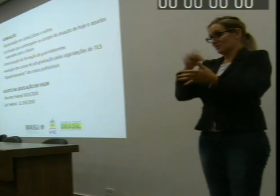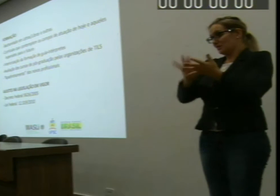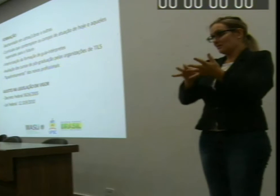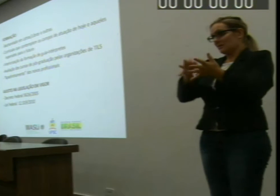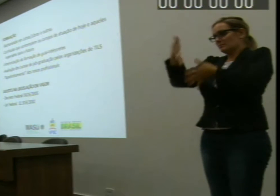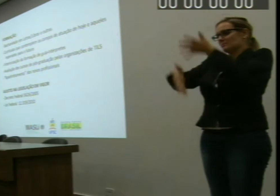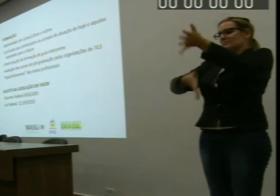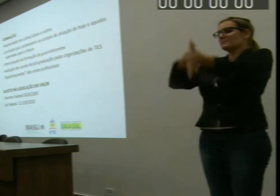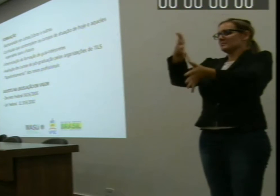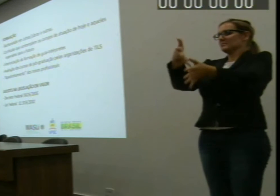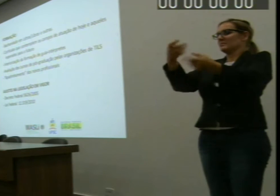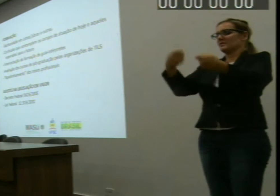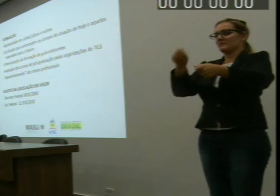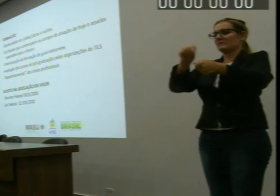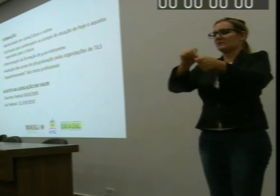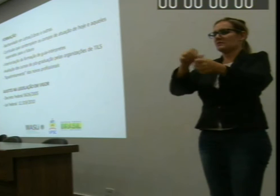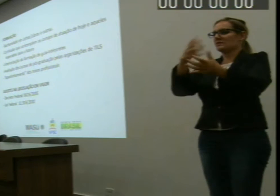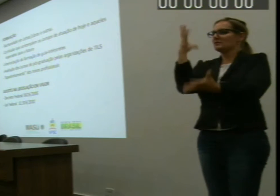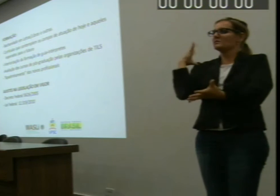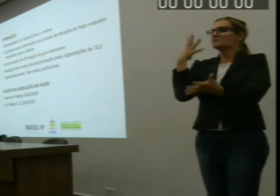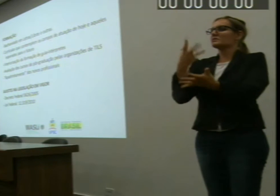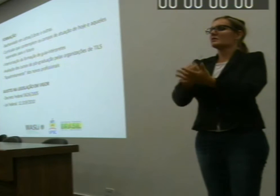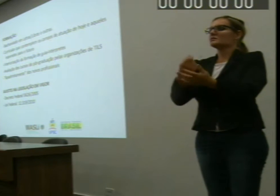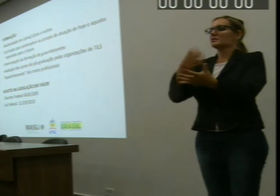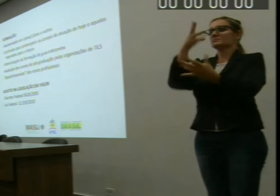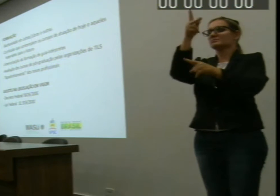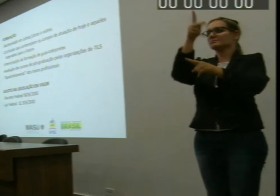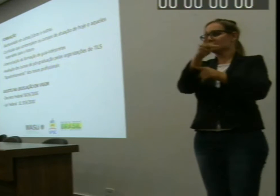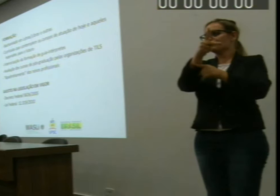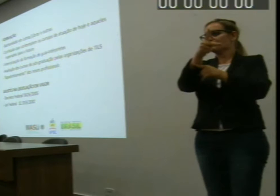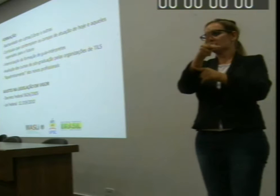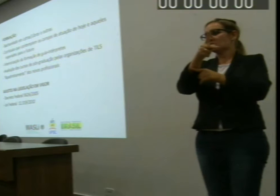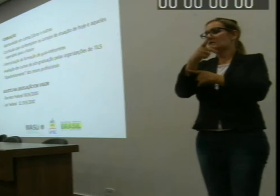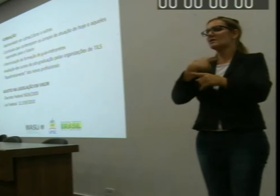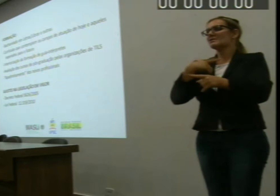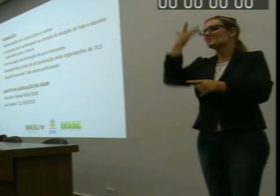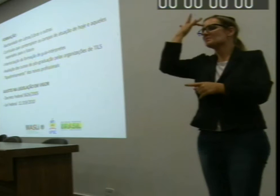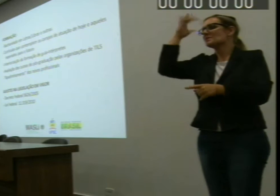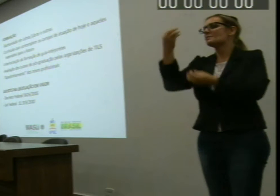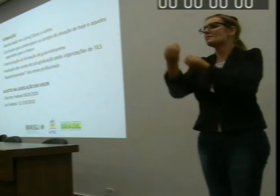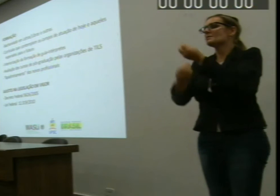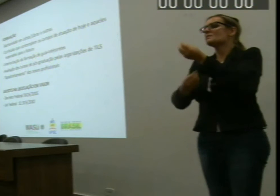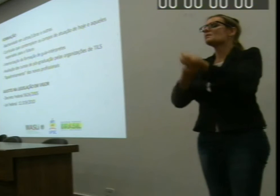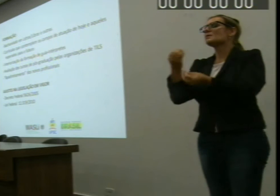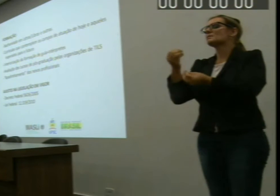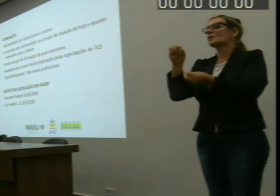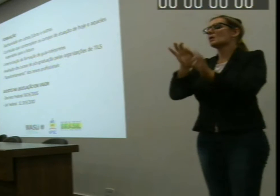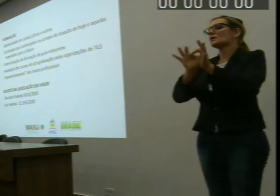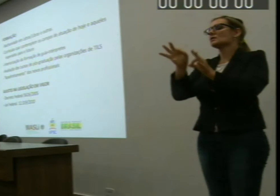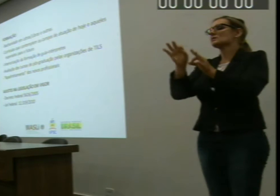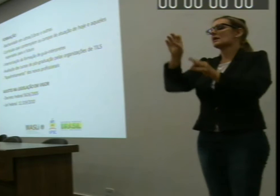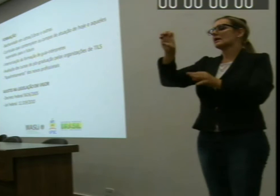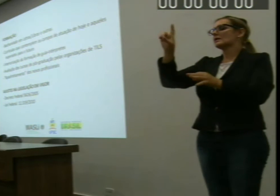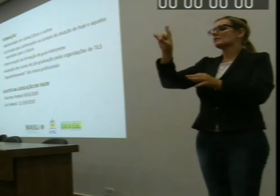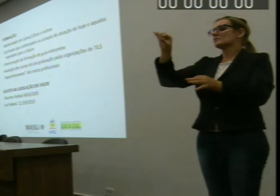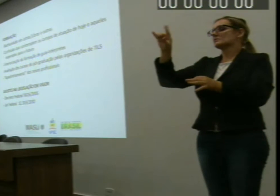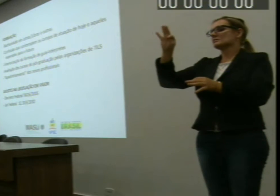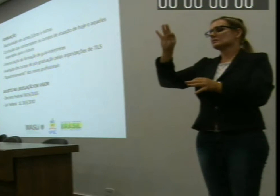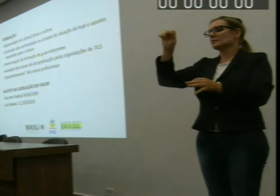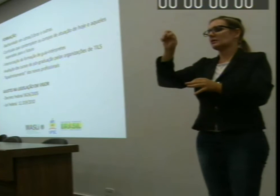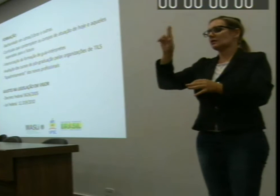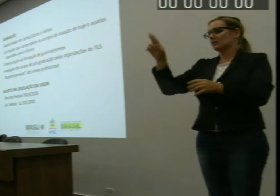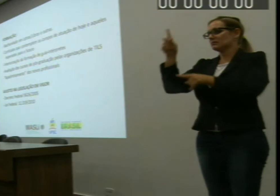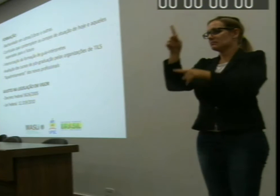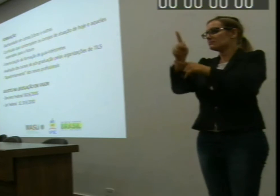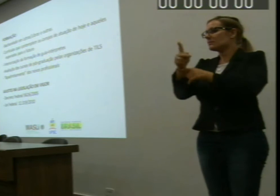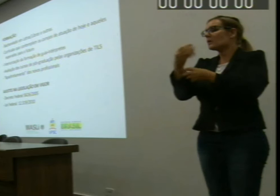pra gente fazer os registros daquilo que a gente faz é tudo em vídeo e a gente não sabe editar a gente não aprende sequer a editar vídeos né a editar